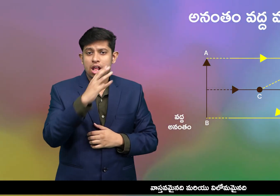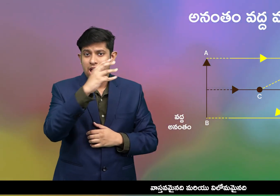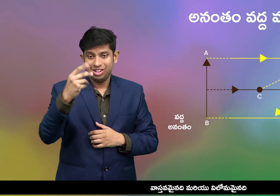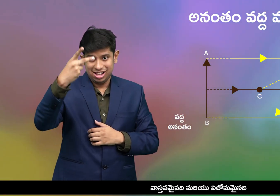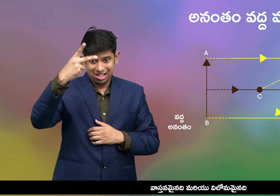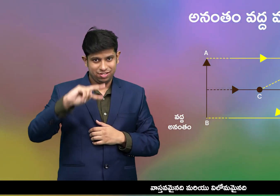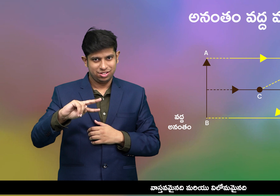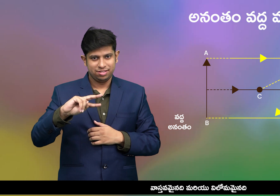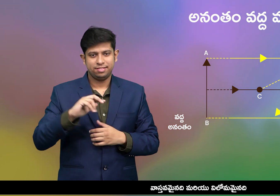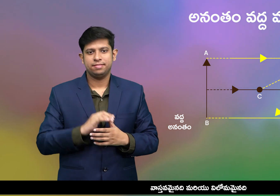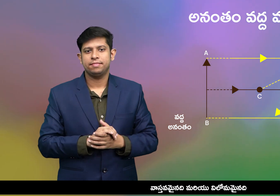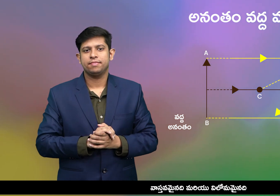వాస్తవమైనది మరియు విలోమమైనది.